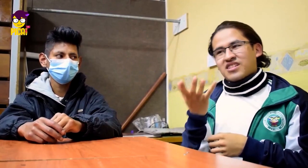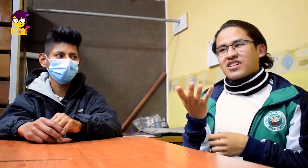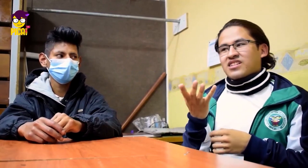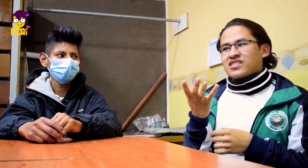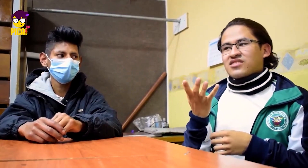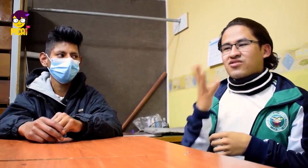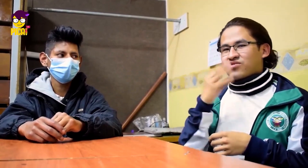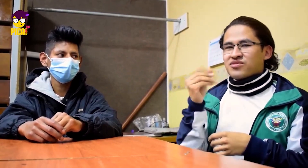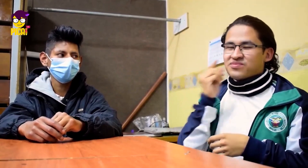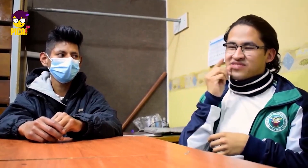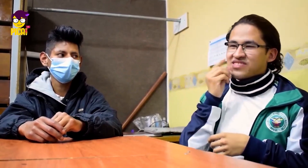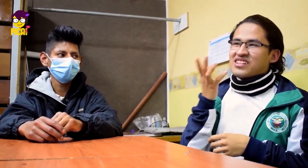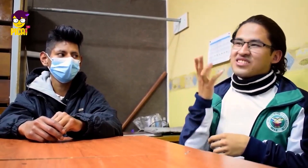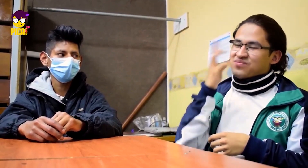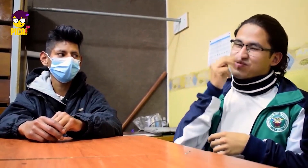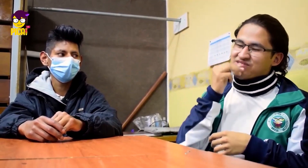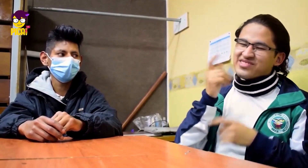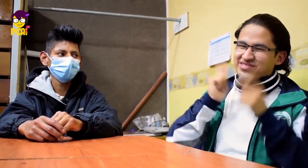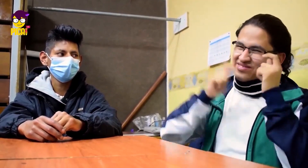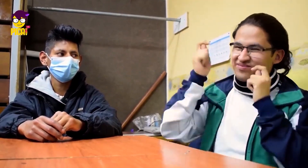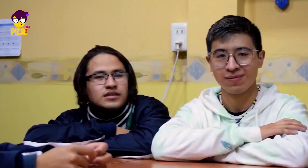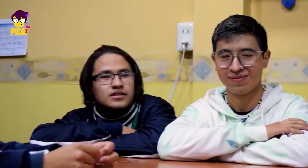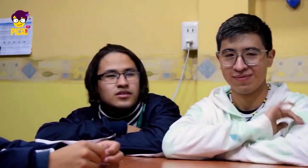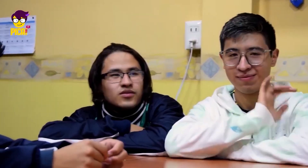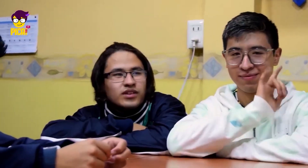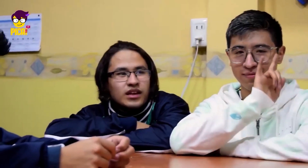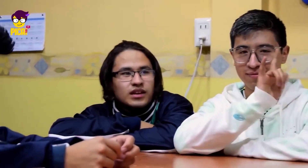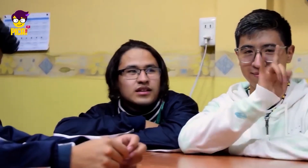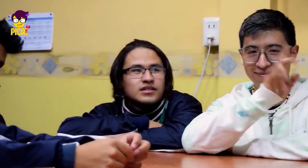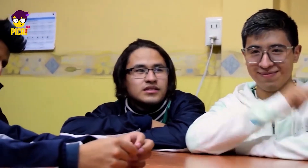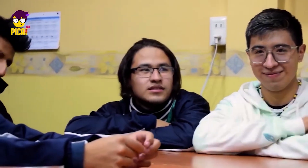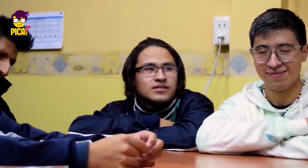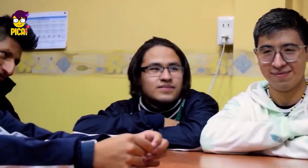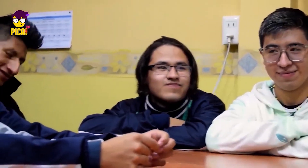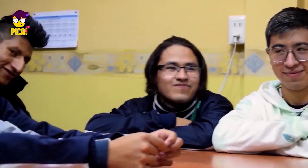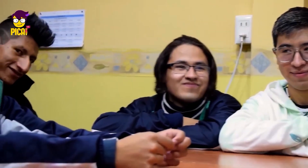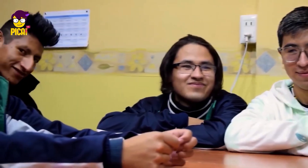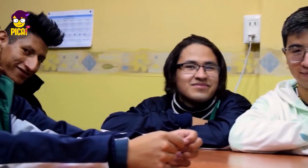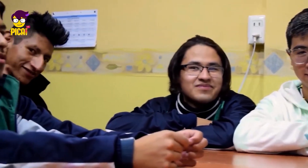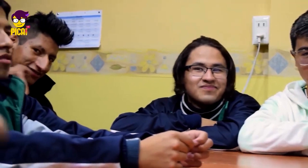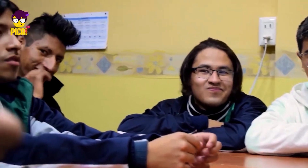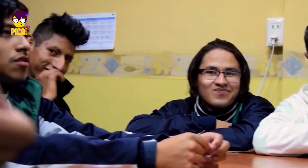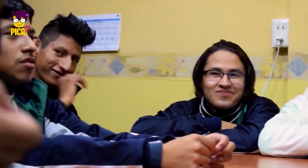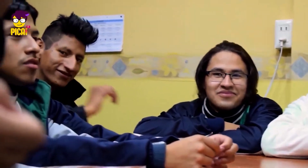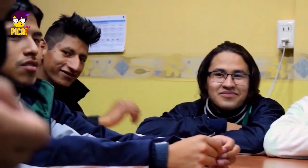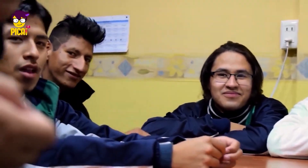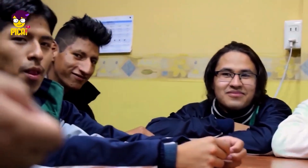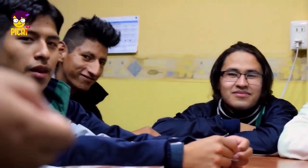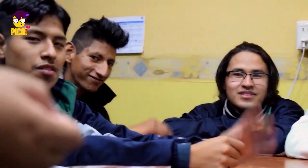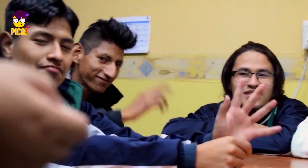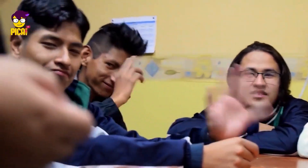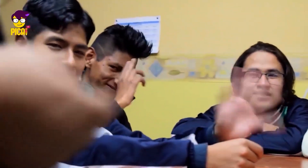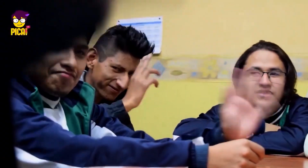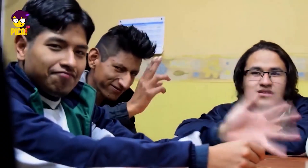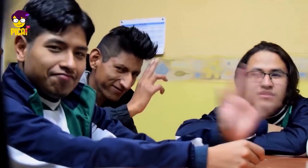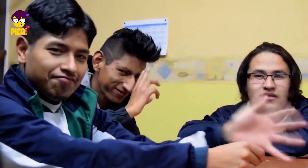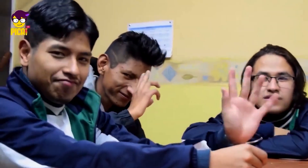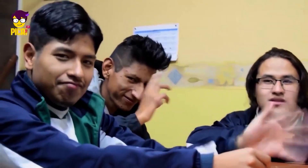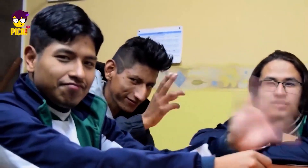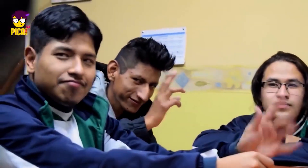Nosotros, por ejemplo, con Mauricio, que es muy payaso, reímos, jugamos, ¿no? Con Jorge también aprendemos, nos